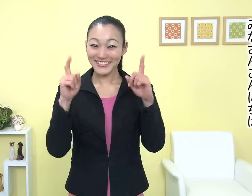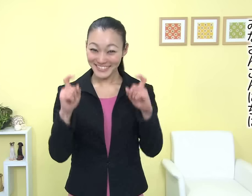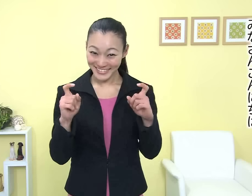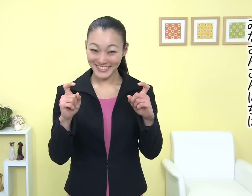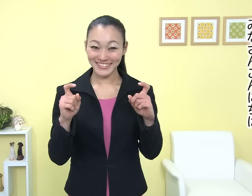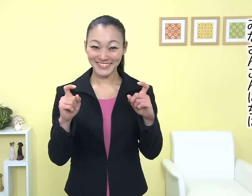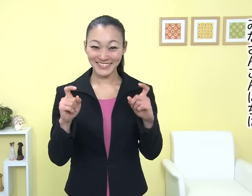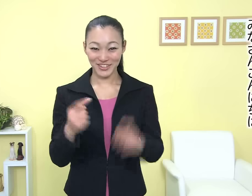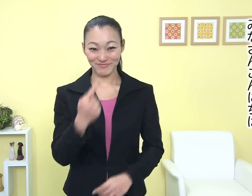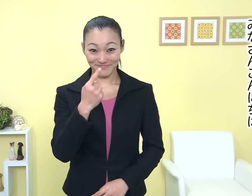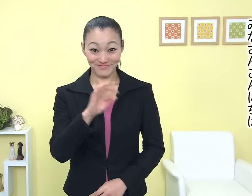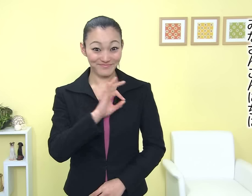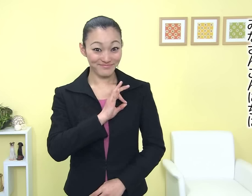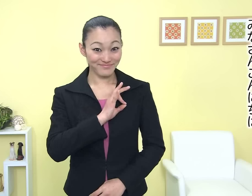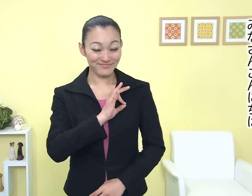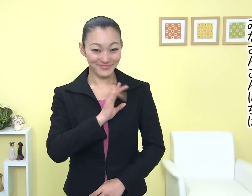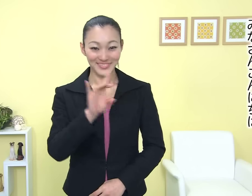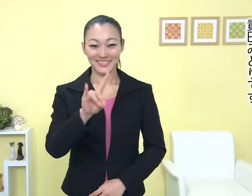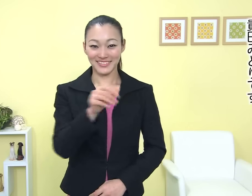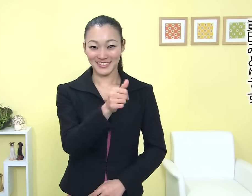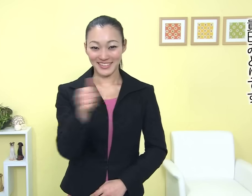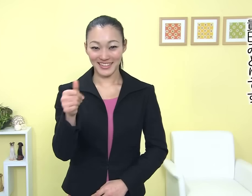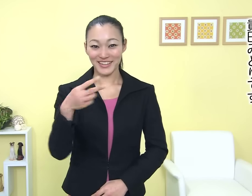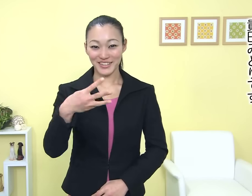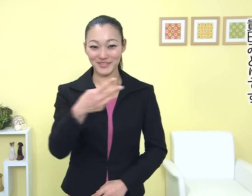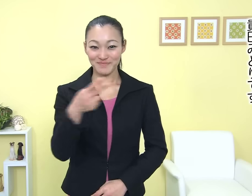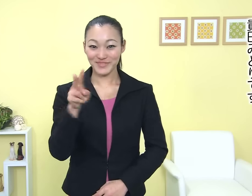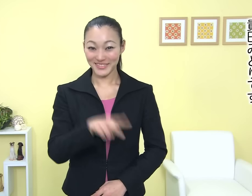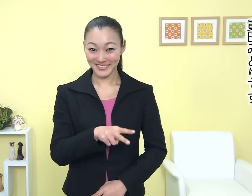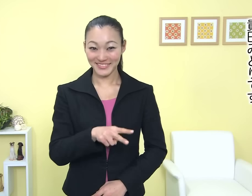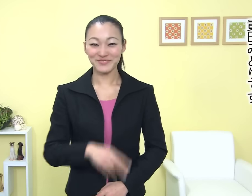皆さんこんにちは、木田みどりです。